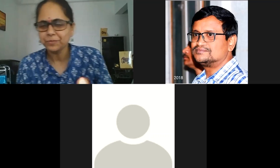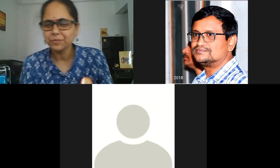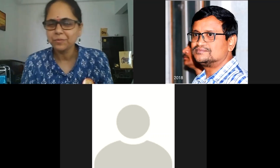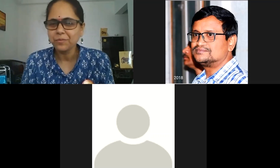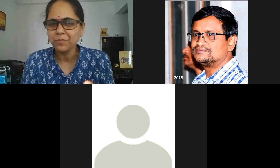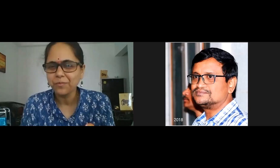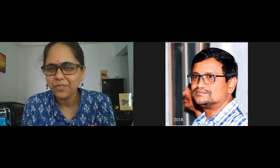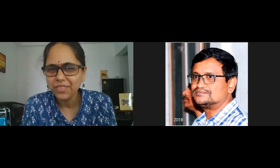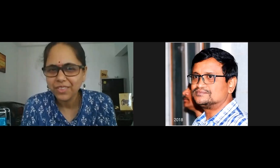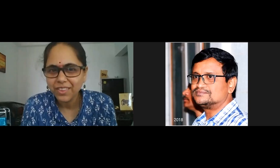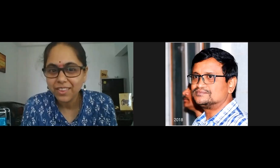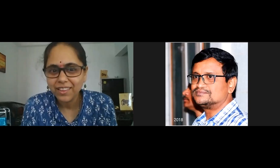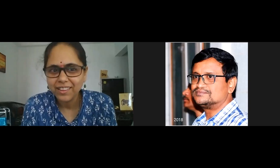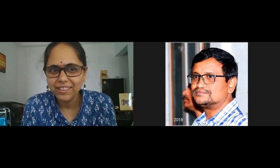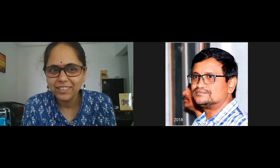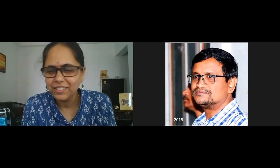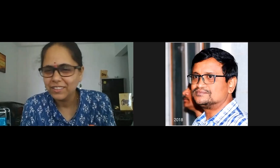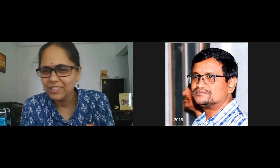ಅದಕ್ಕೆ ನೇಮ್ ಈಸಿ ಇಲ್ಲ